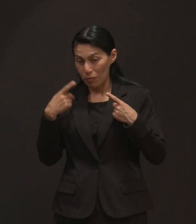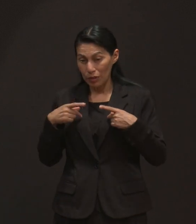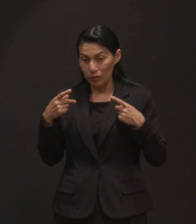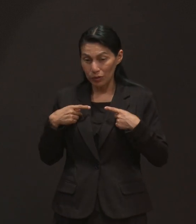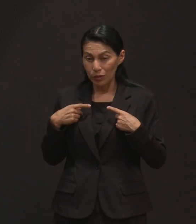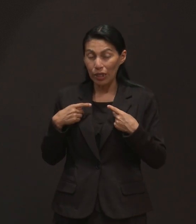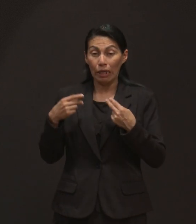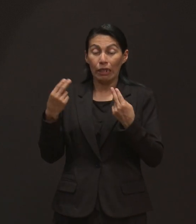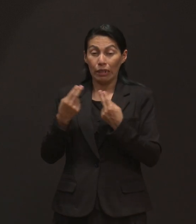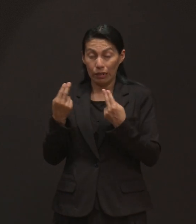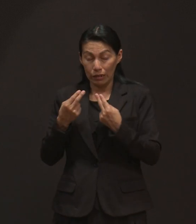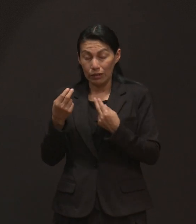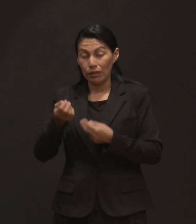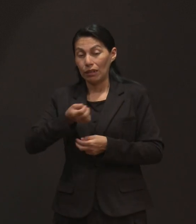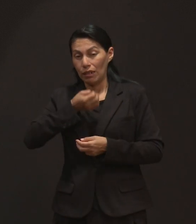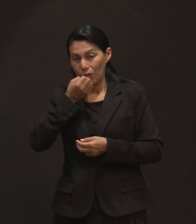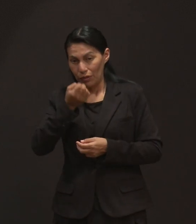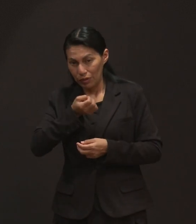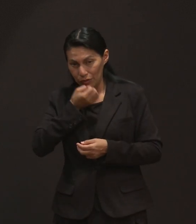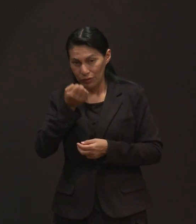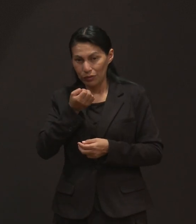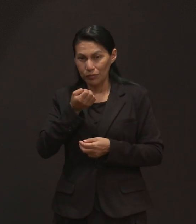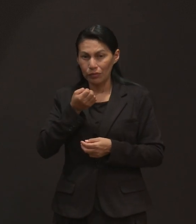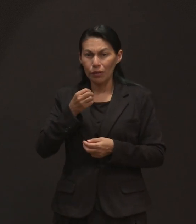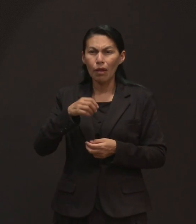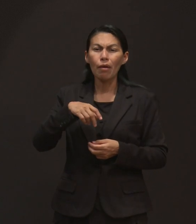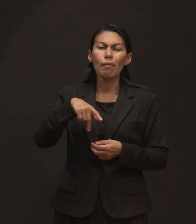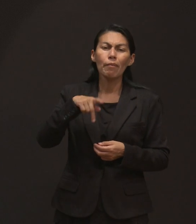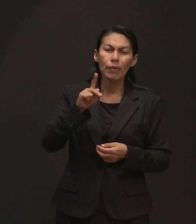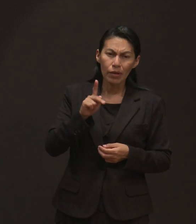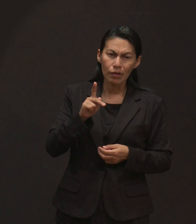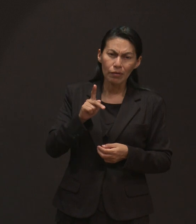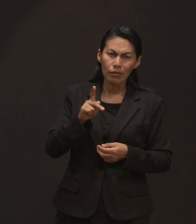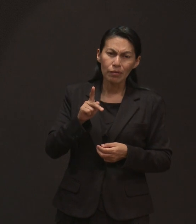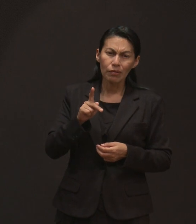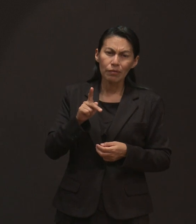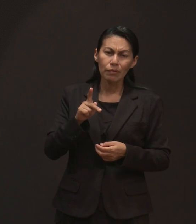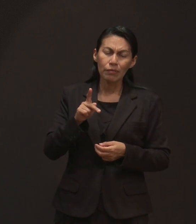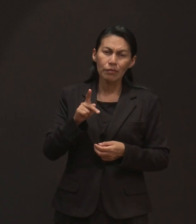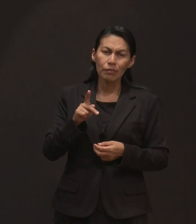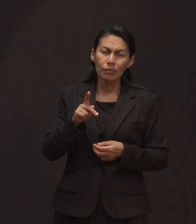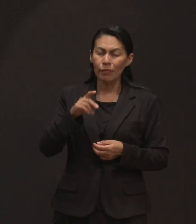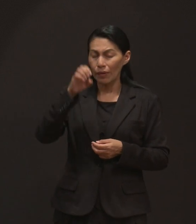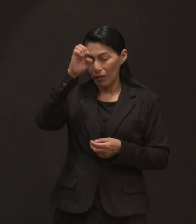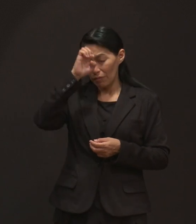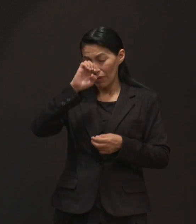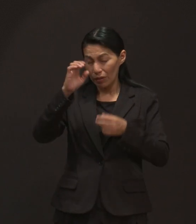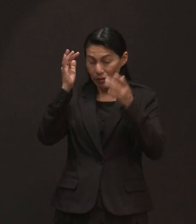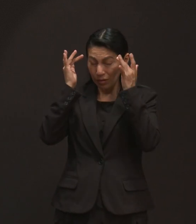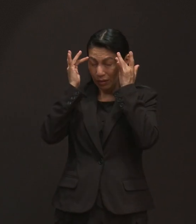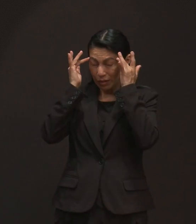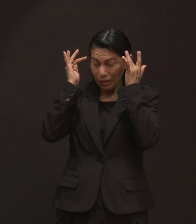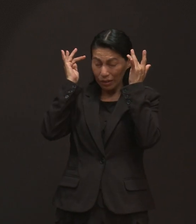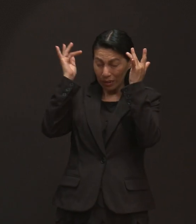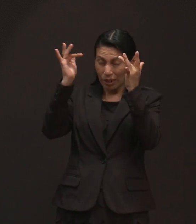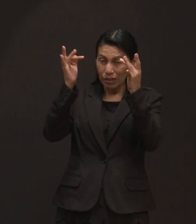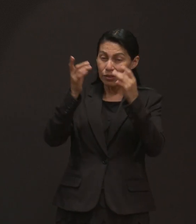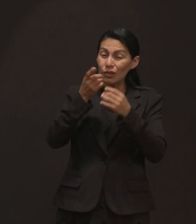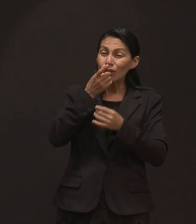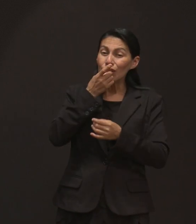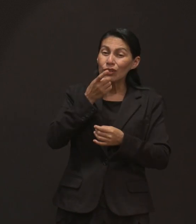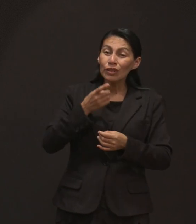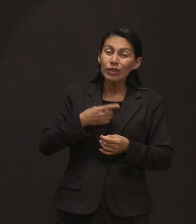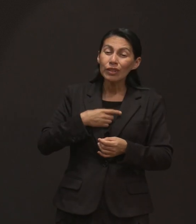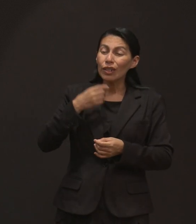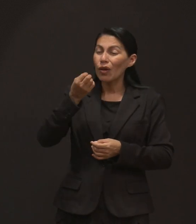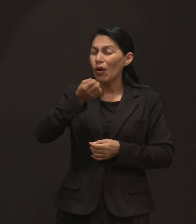quien se va a dirigir la oración que nos están pidiendo. Pero aparte, hay el Espíritu de Dios